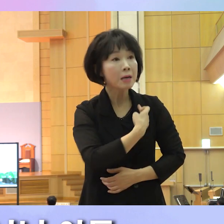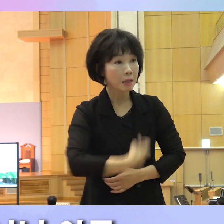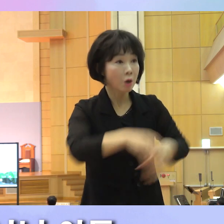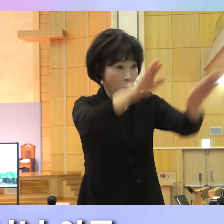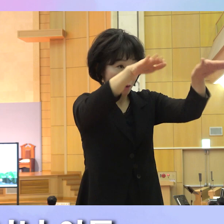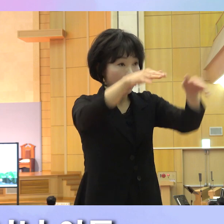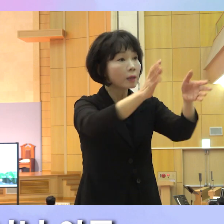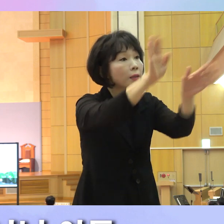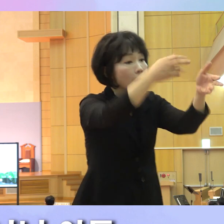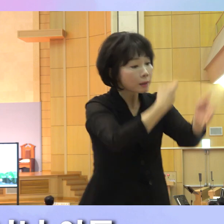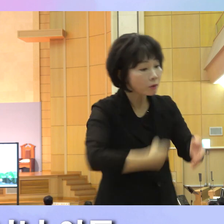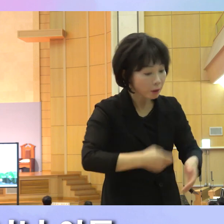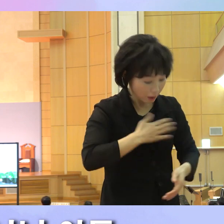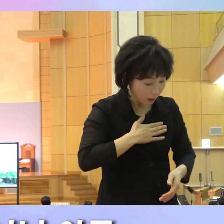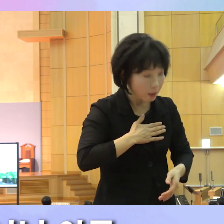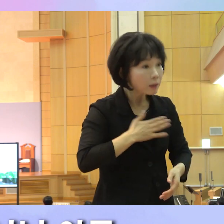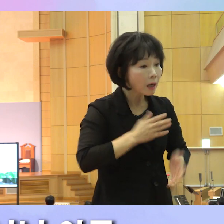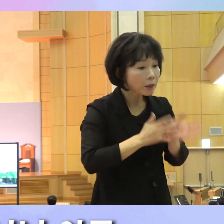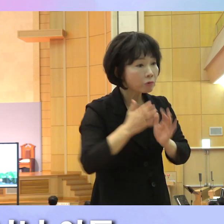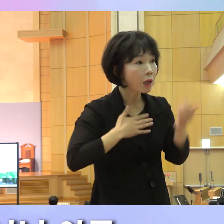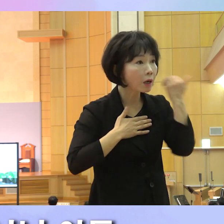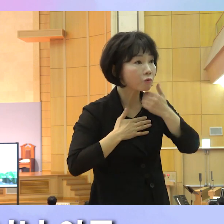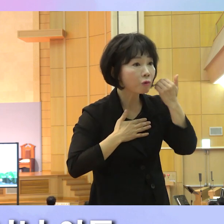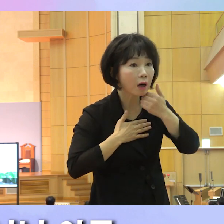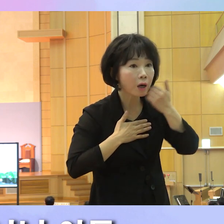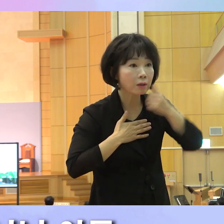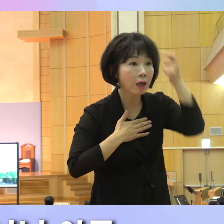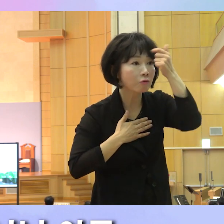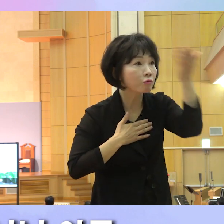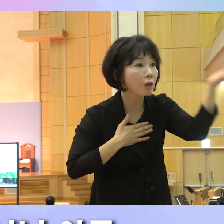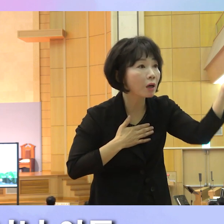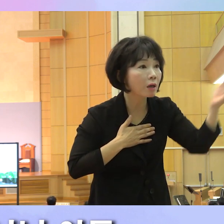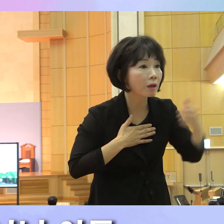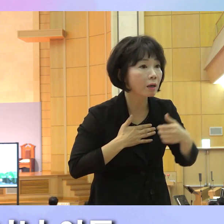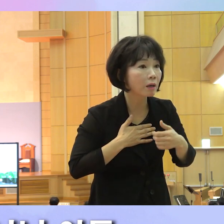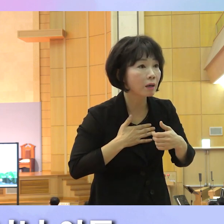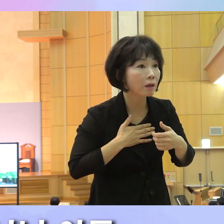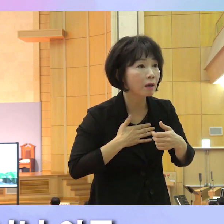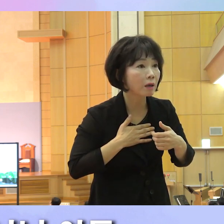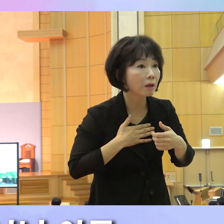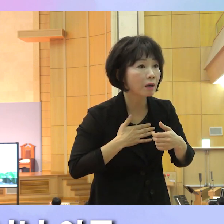그리스도시요 살아계신 하나님의 아들입니다.